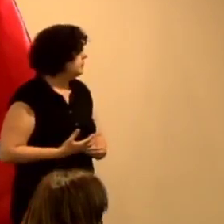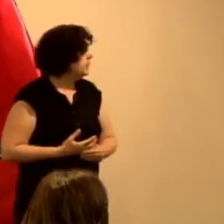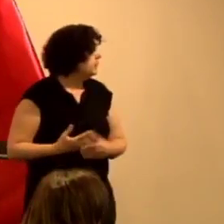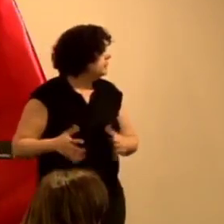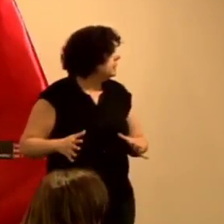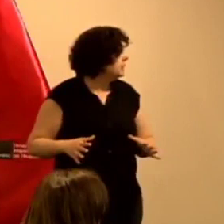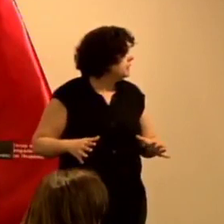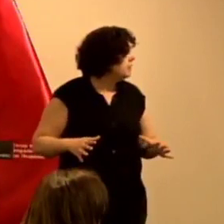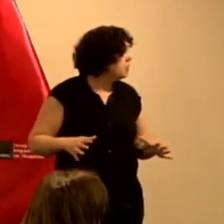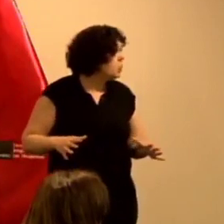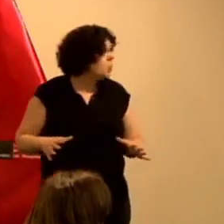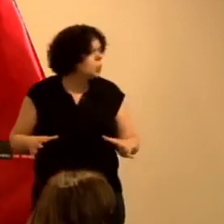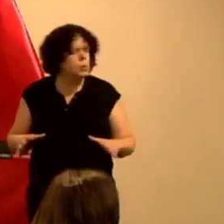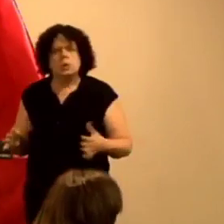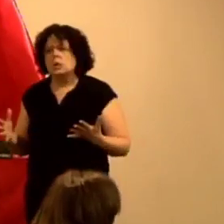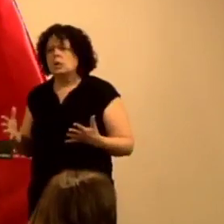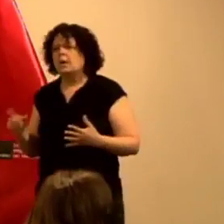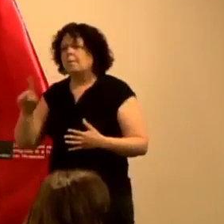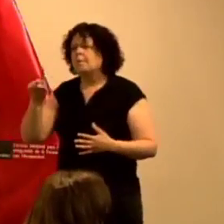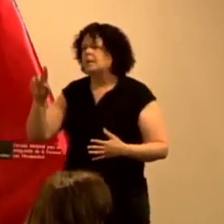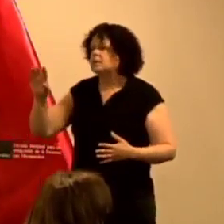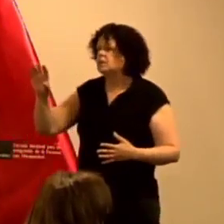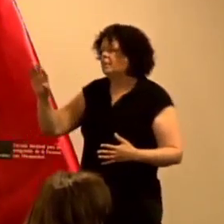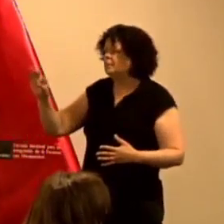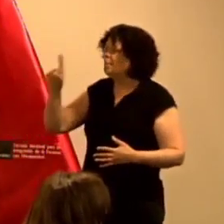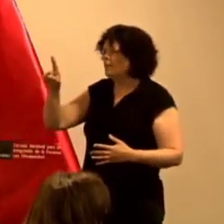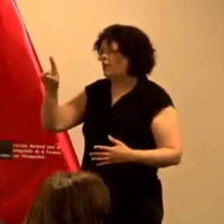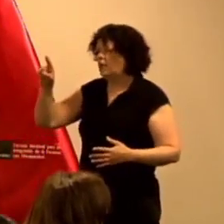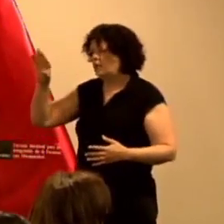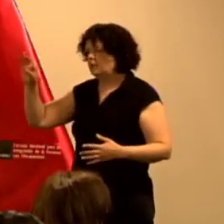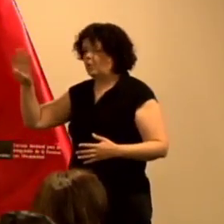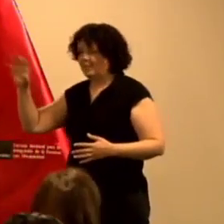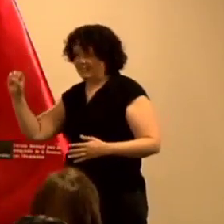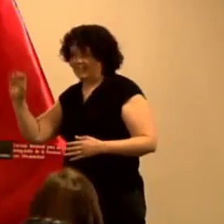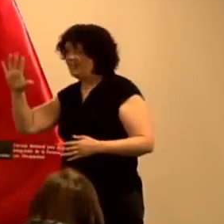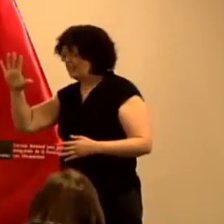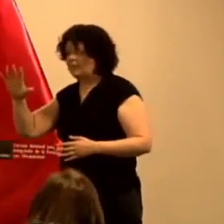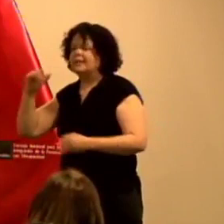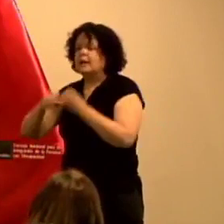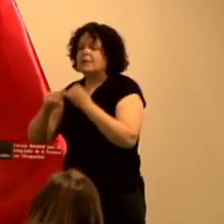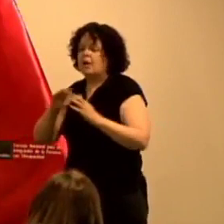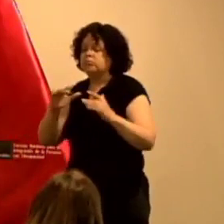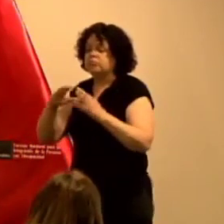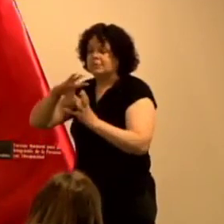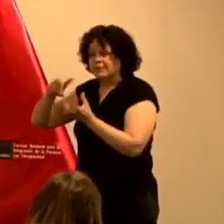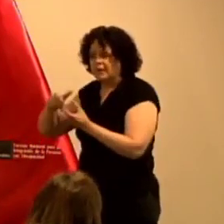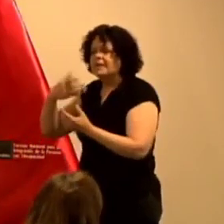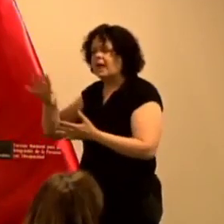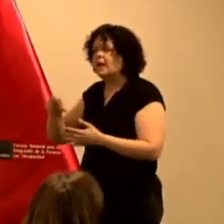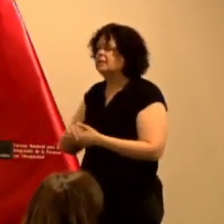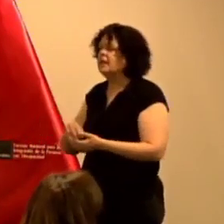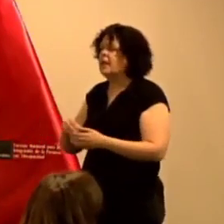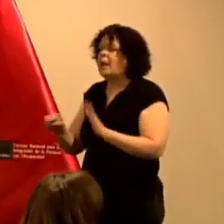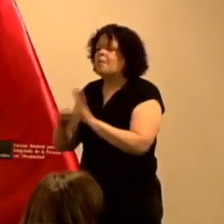Mientras que en el año 1945 aproximadamente, terminado la Segunda Guerra Mundial, aparece ya el modelo médico